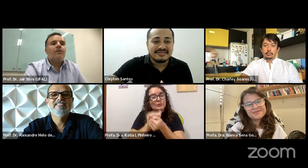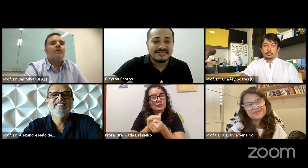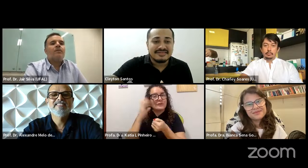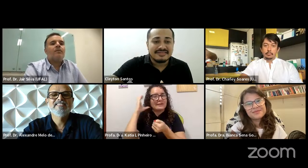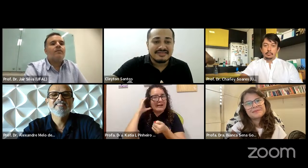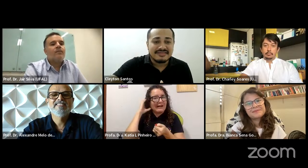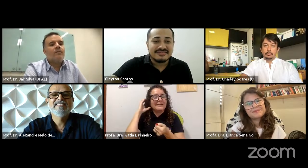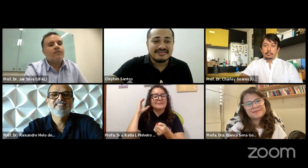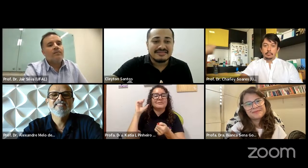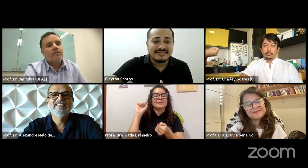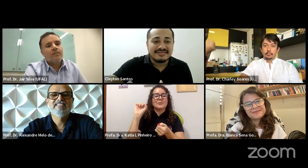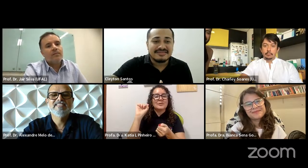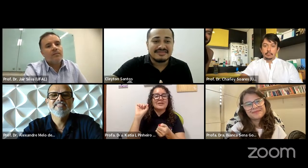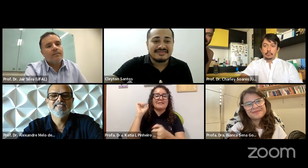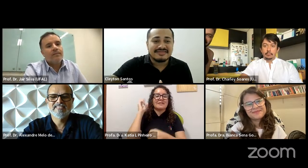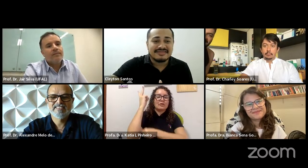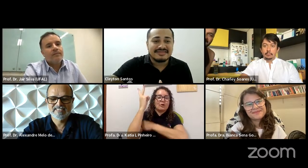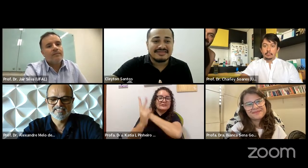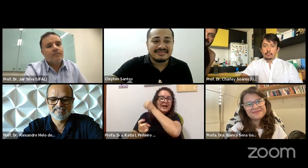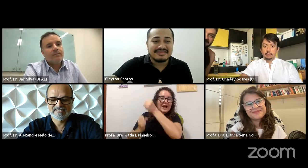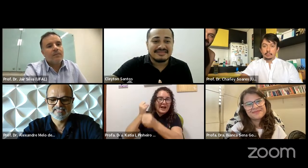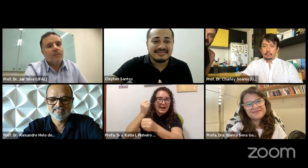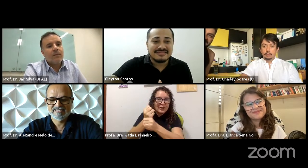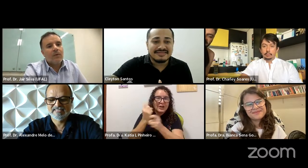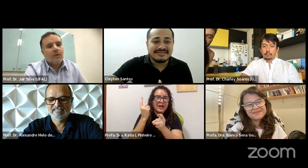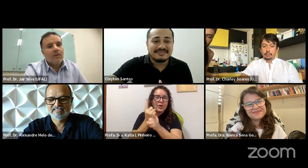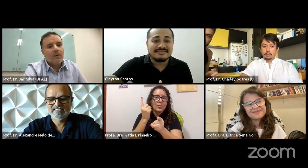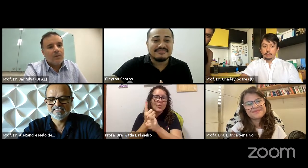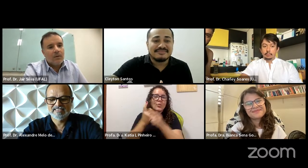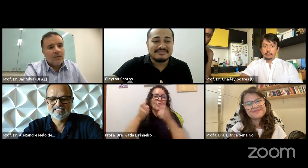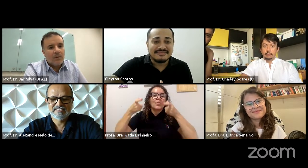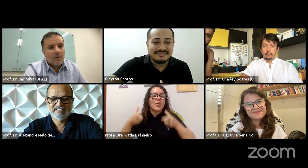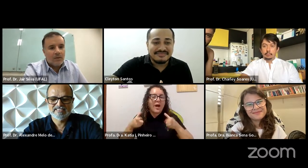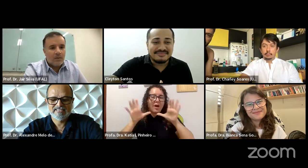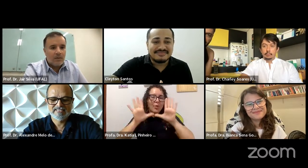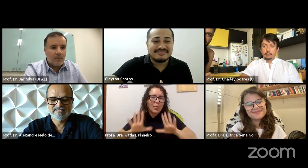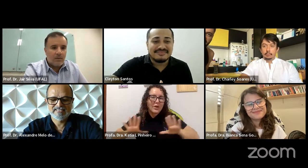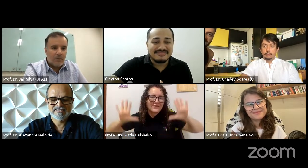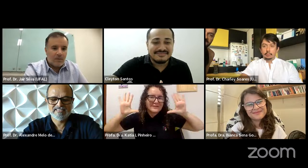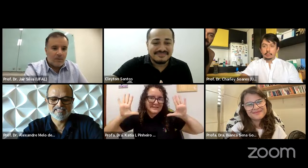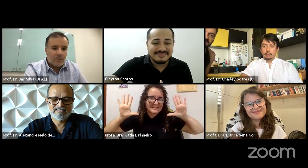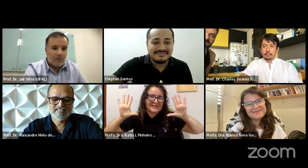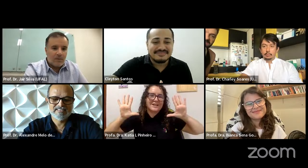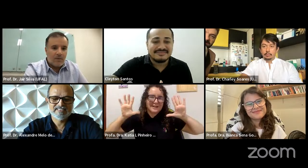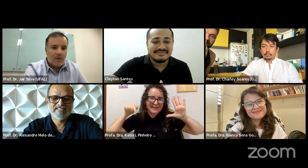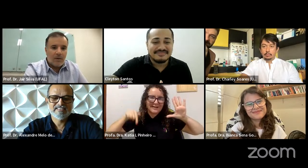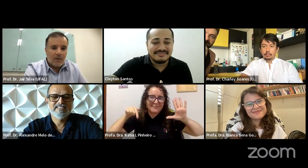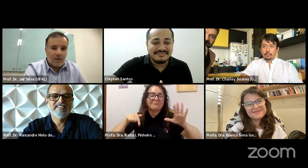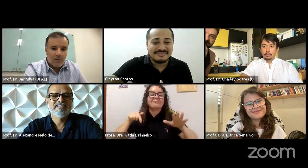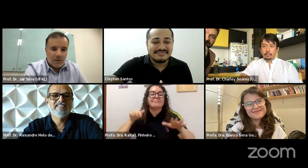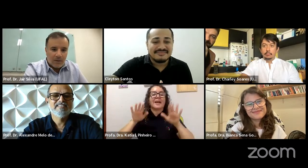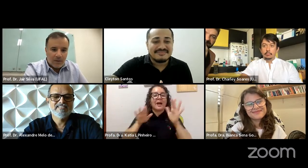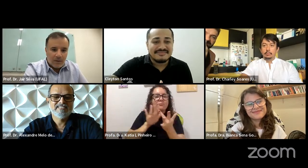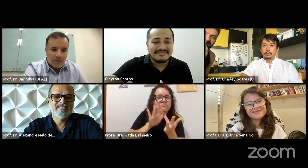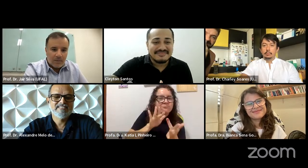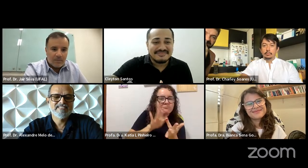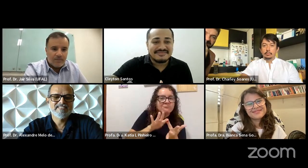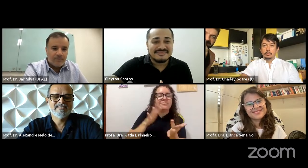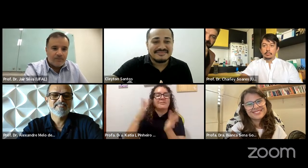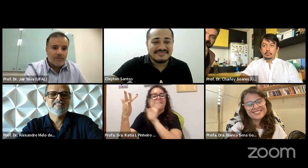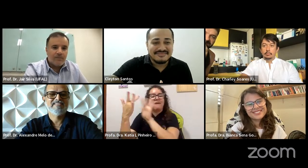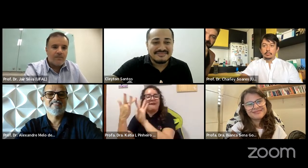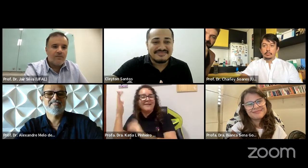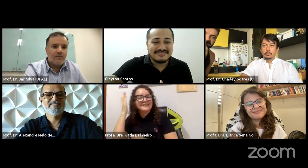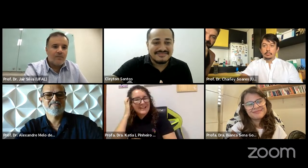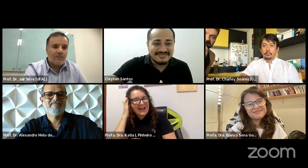juntos. Aprendemos juntos, né, nessa jornada, né, de 2 anos, né, vários encontros